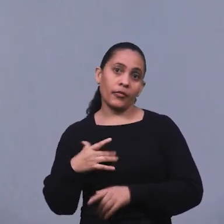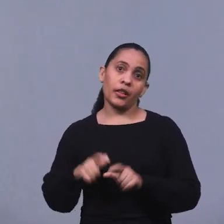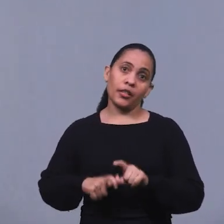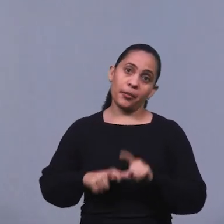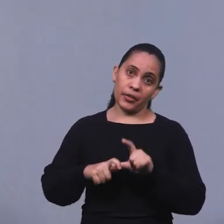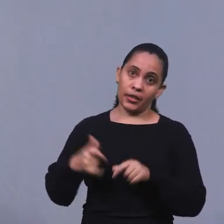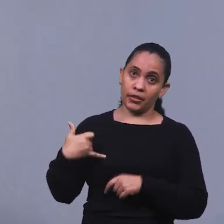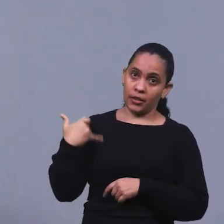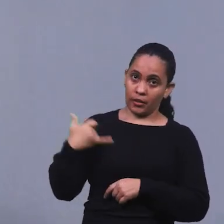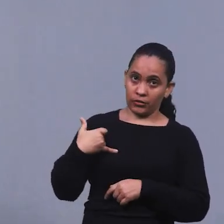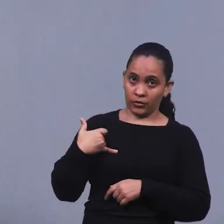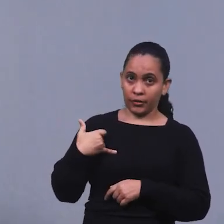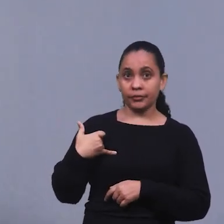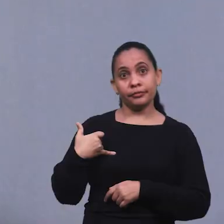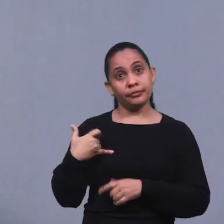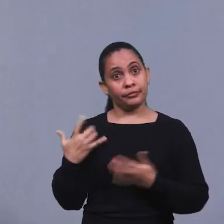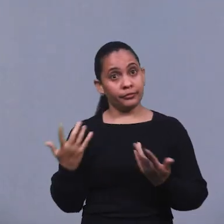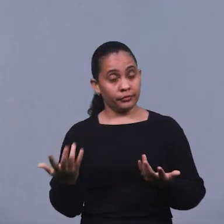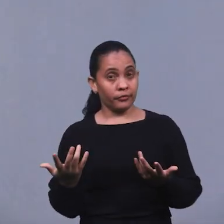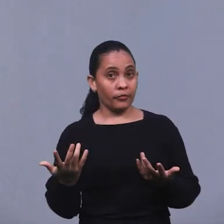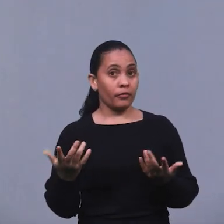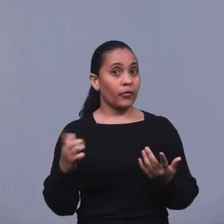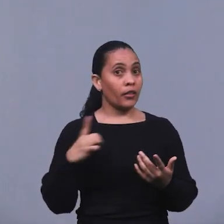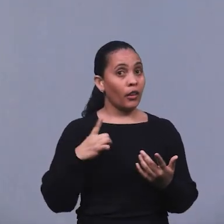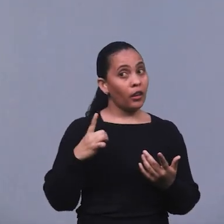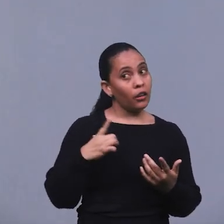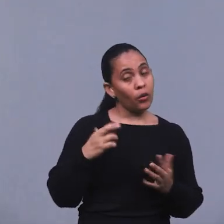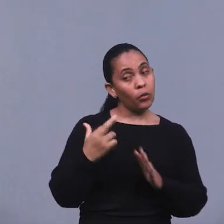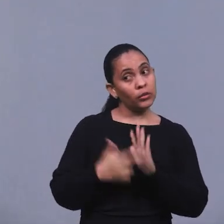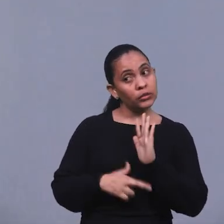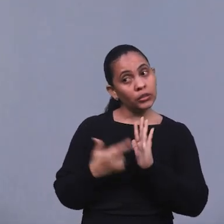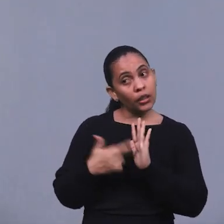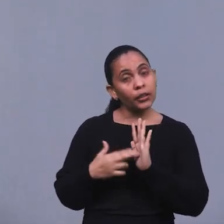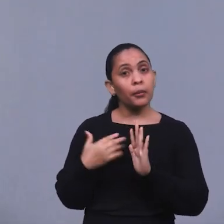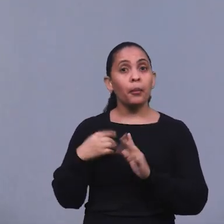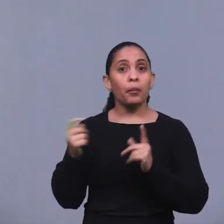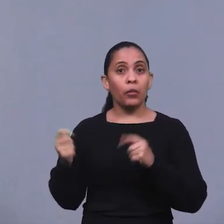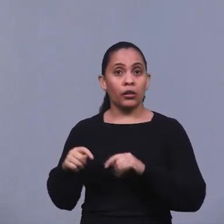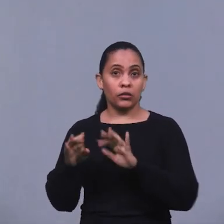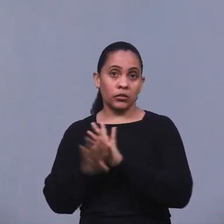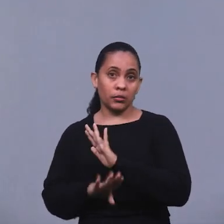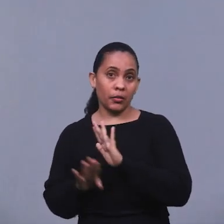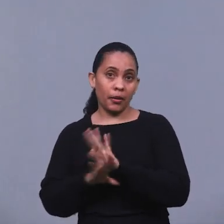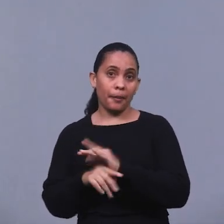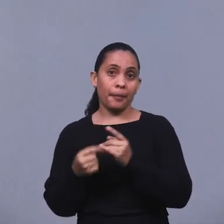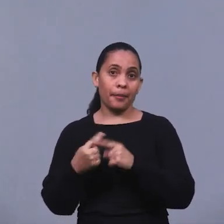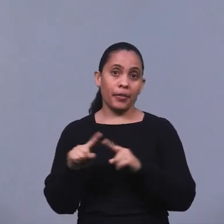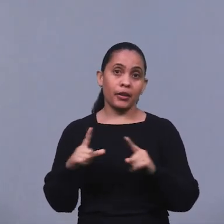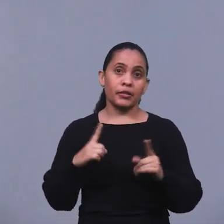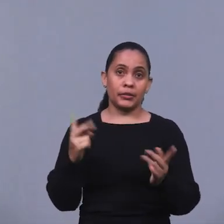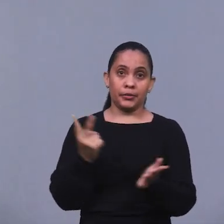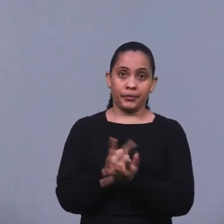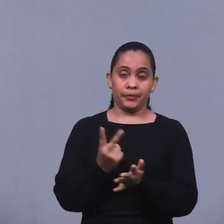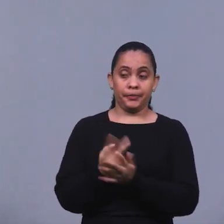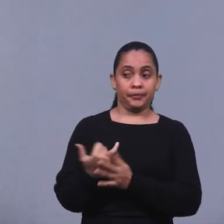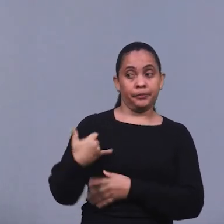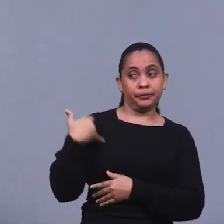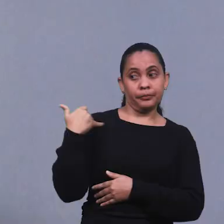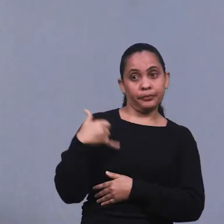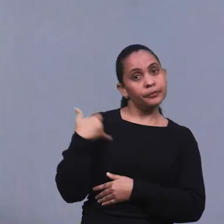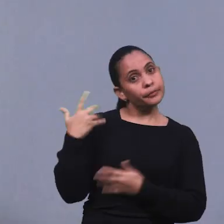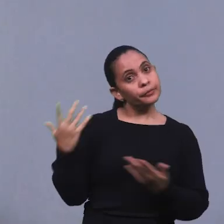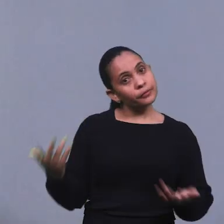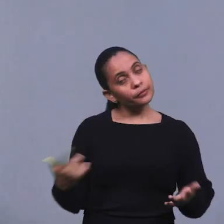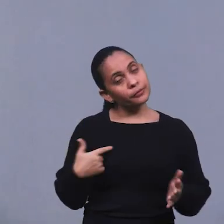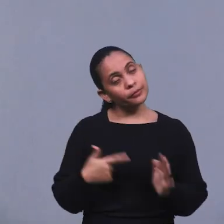Sim. Sabe? Existem algumas regras de transição que a de idade diminui um pouco, mas sempre vai ter a limitação da idade.